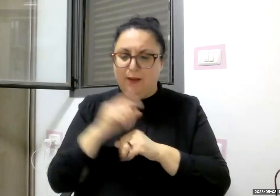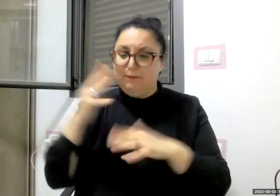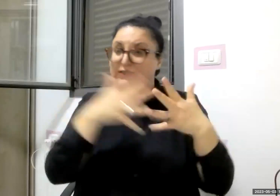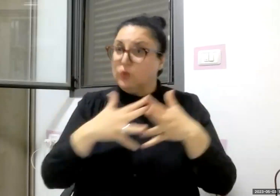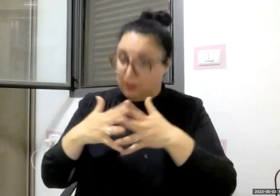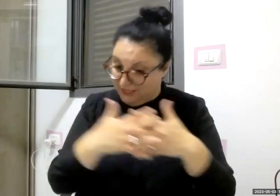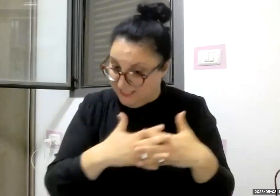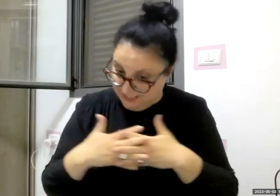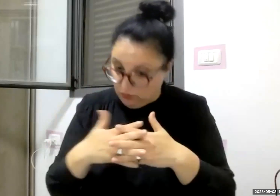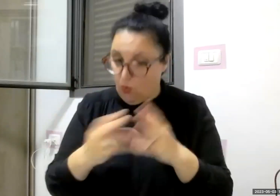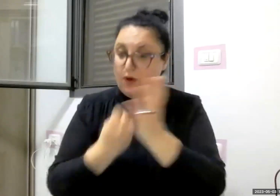בארצות הברית